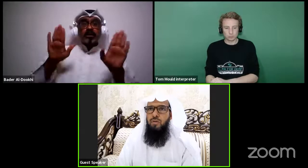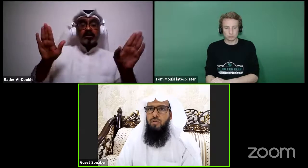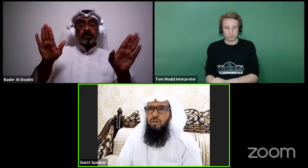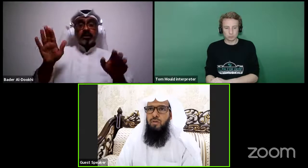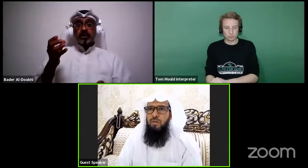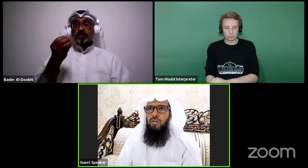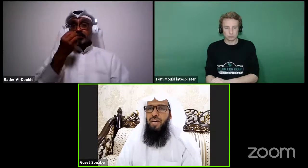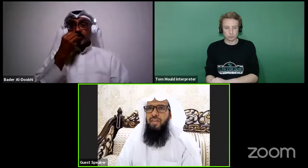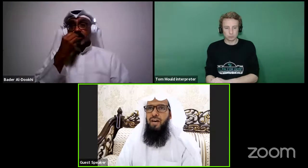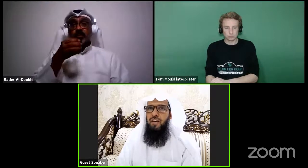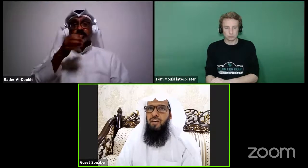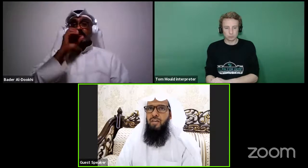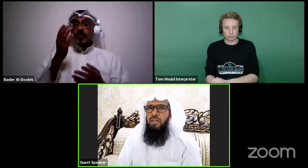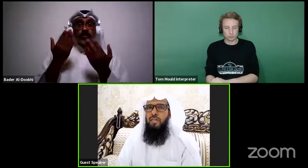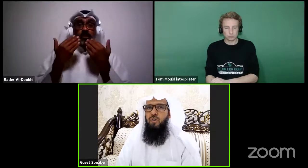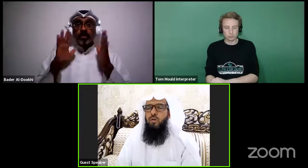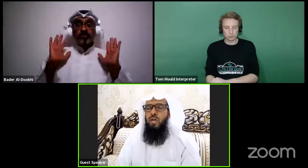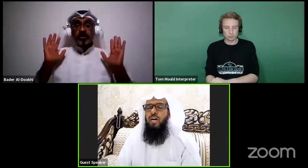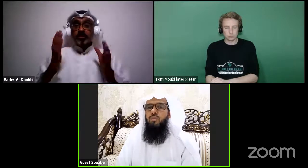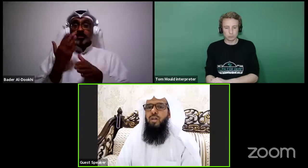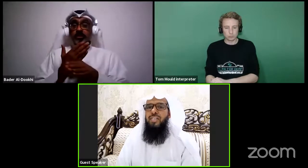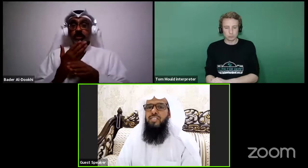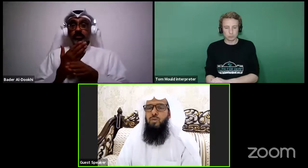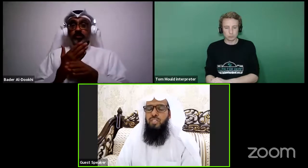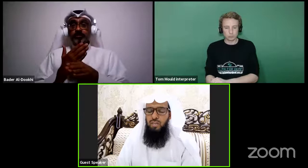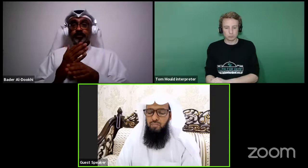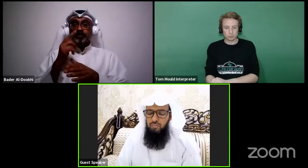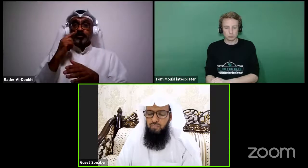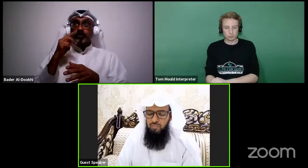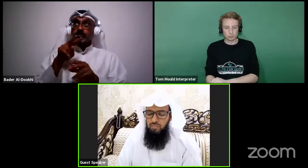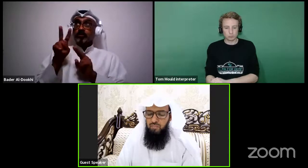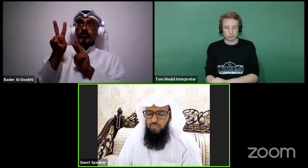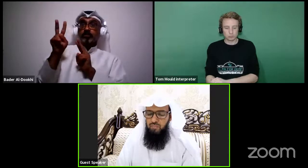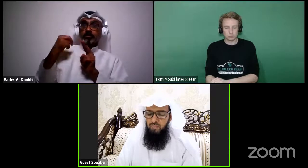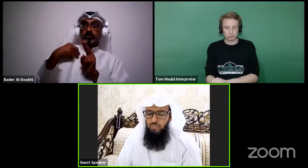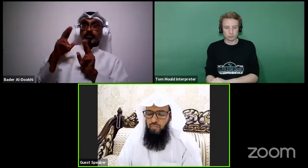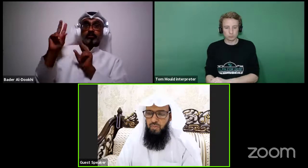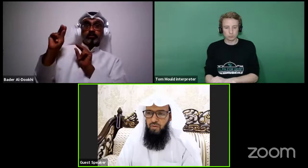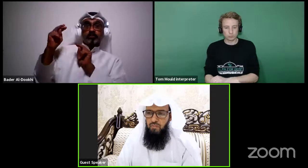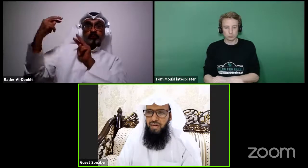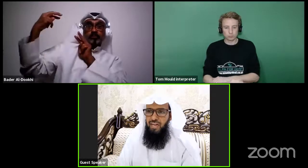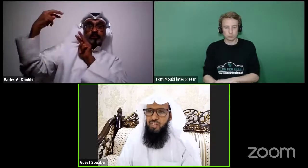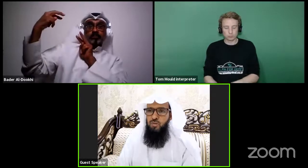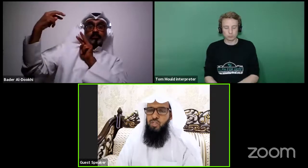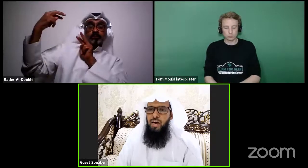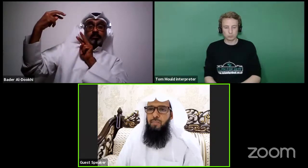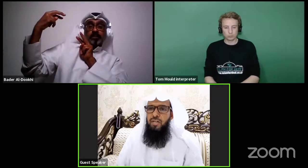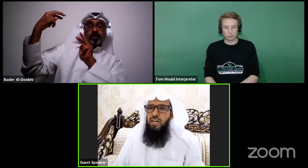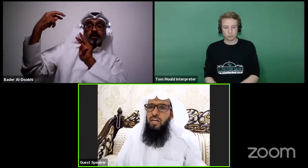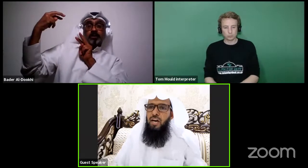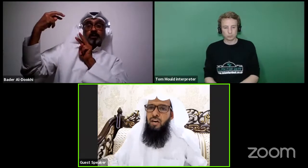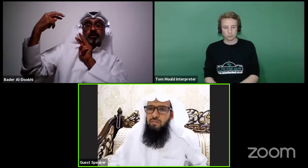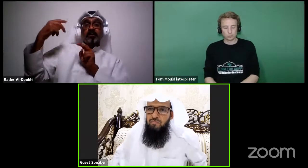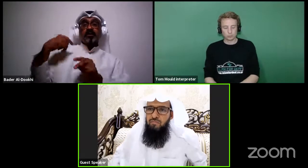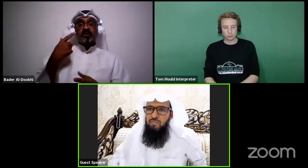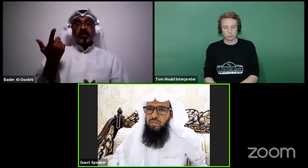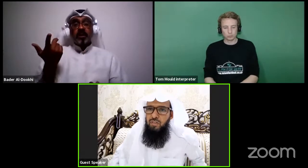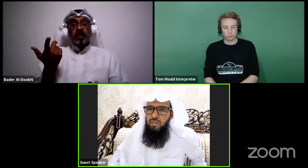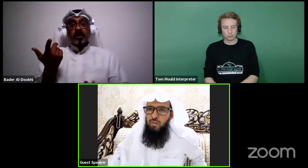يشرب. لماذا؟ لأنه يراقب الله عز وجل. بل أصل الصيام